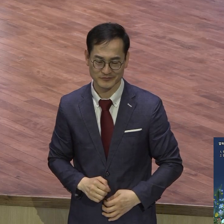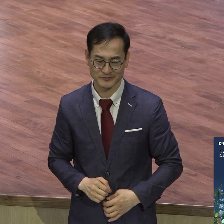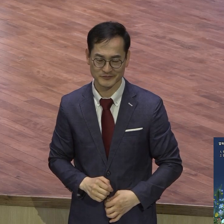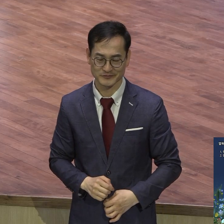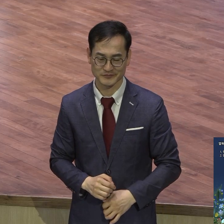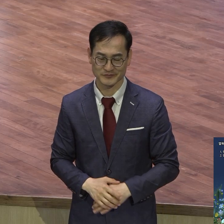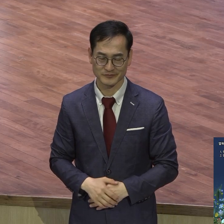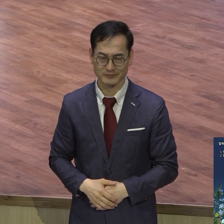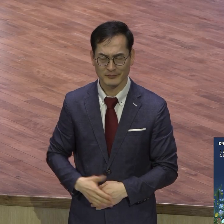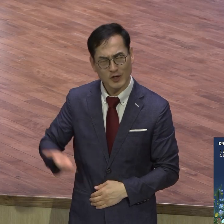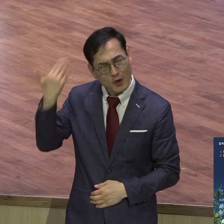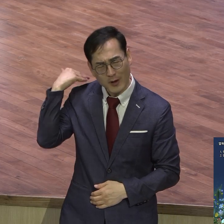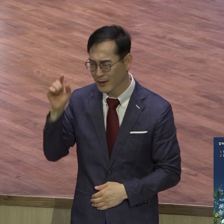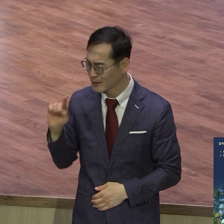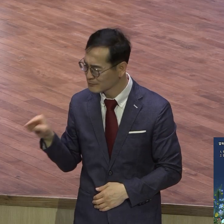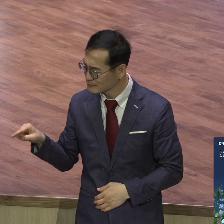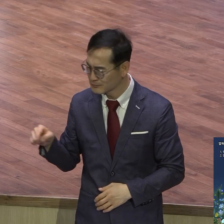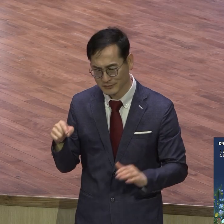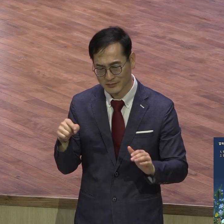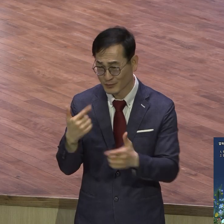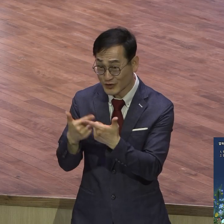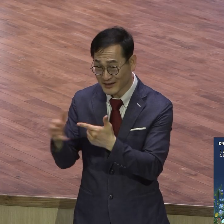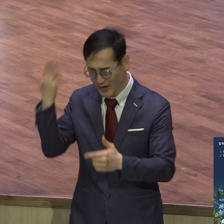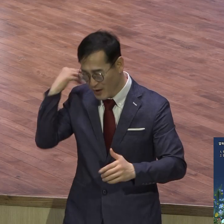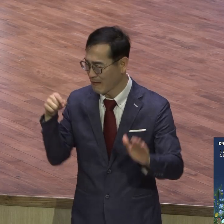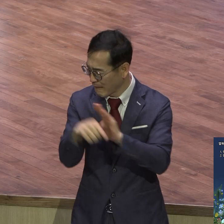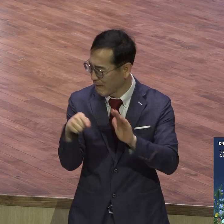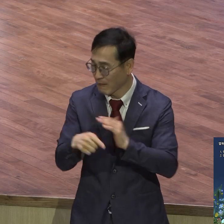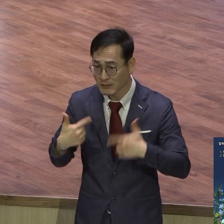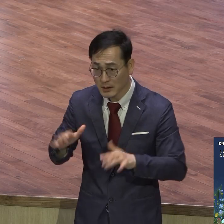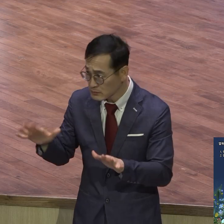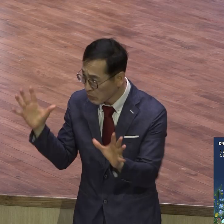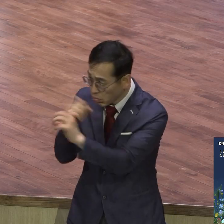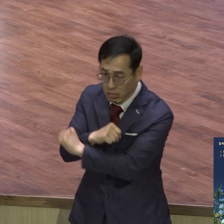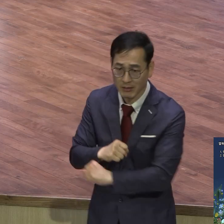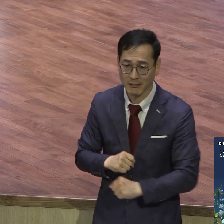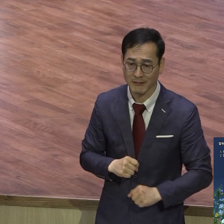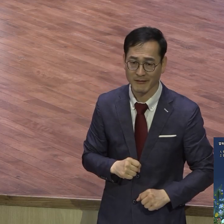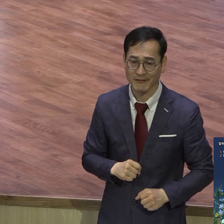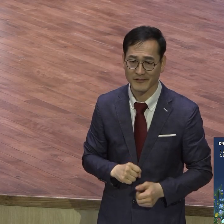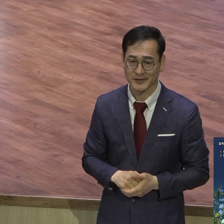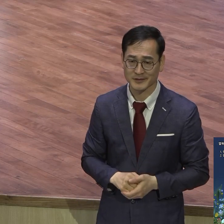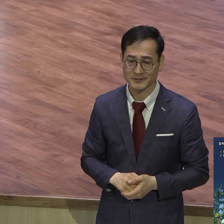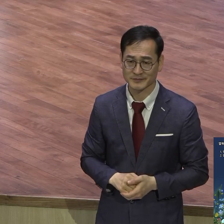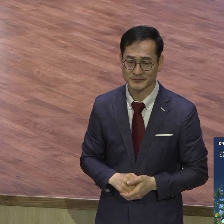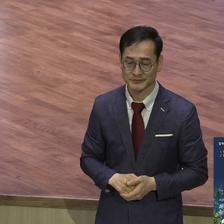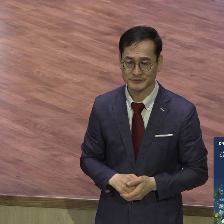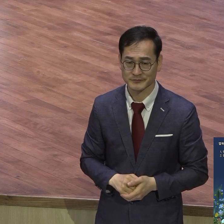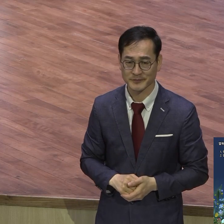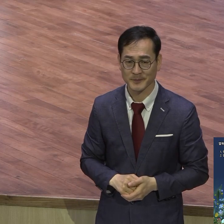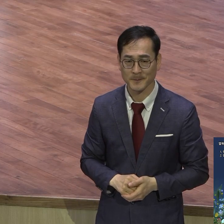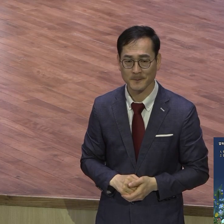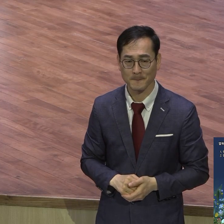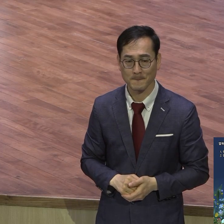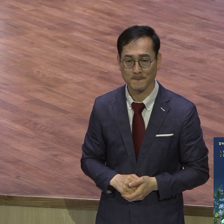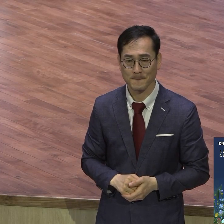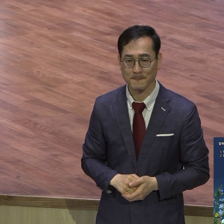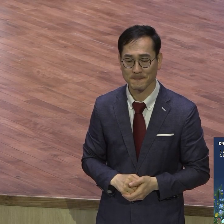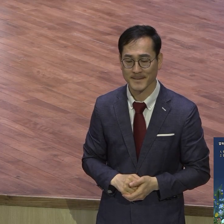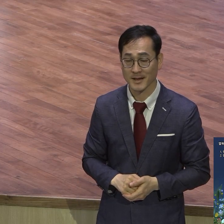지시했더니 가더니 그 다음에 없어져 보다 여러분 전도를 가면요